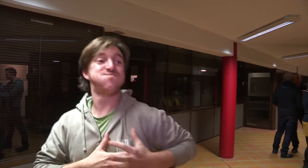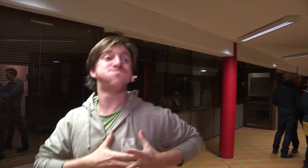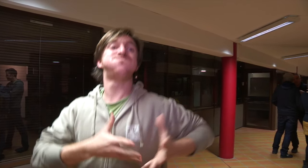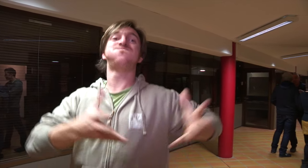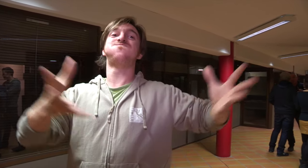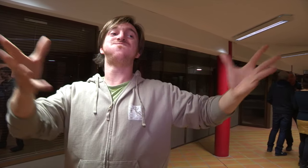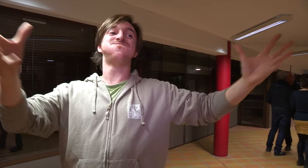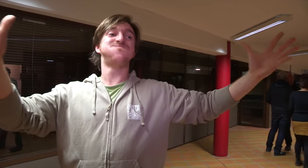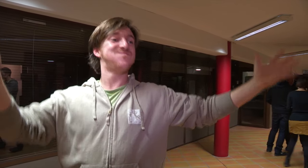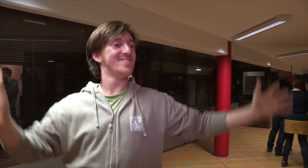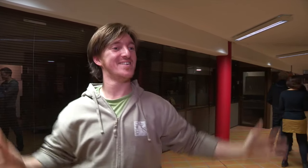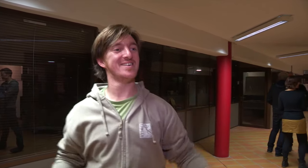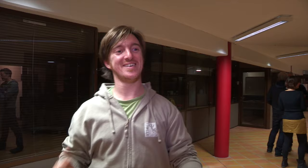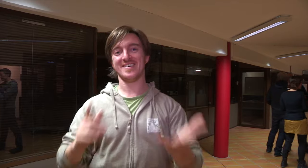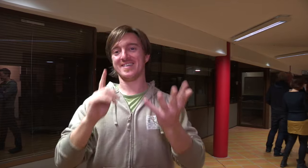générosité,